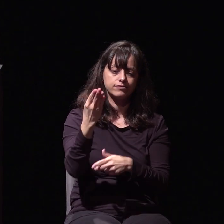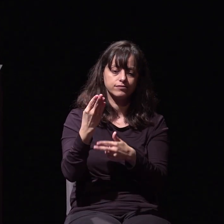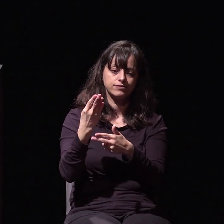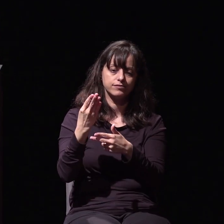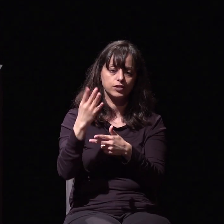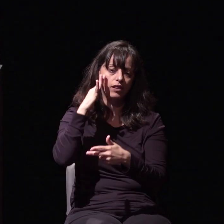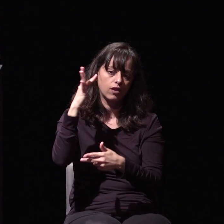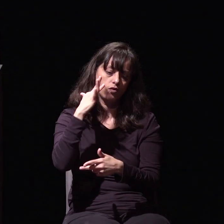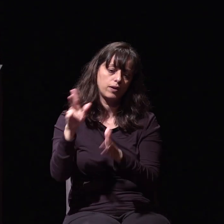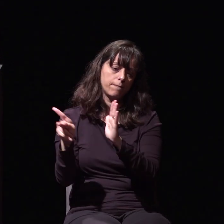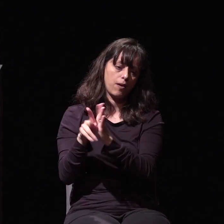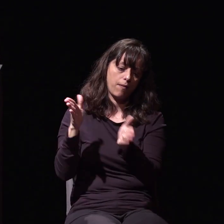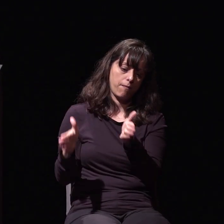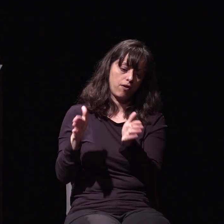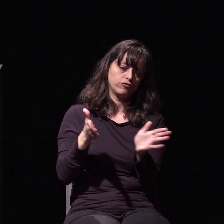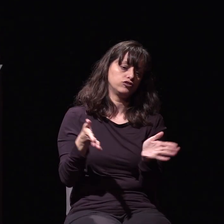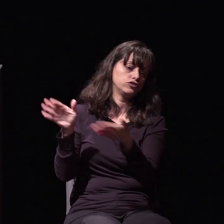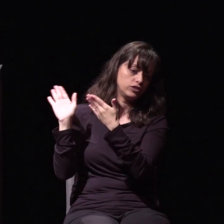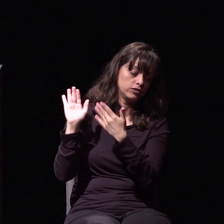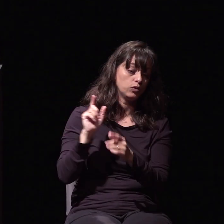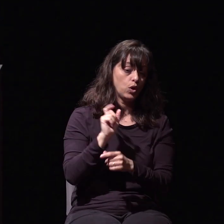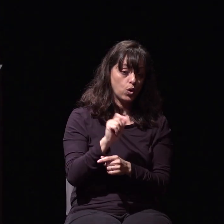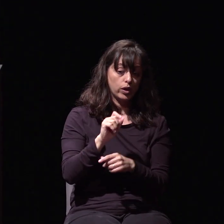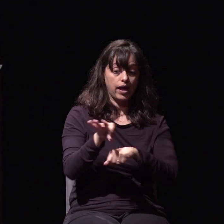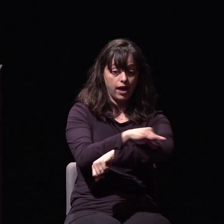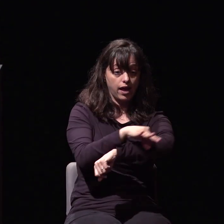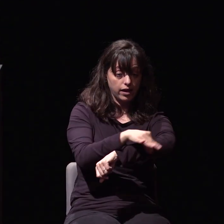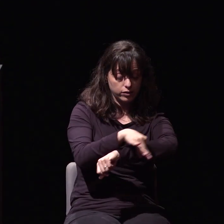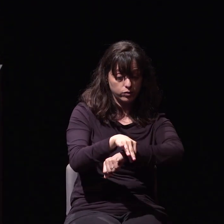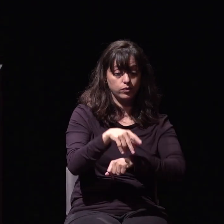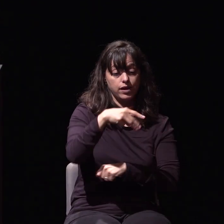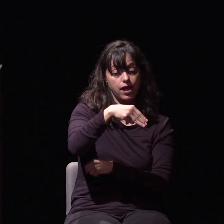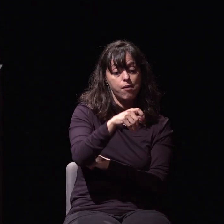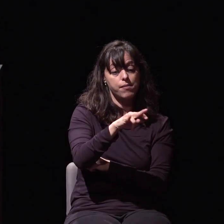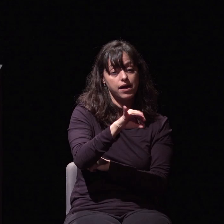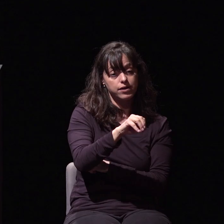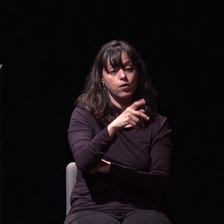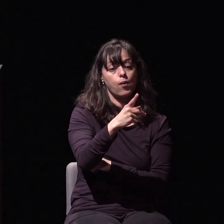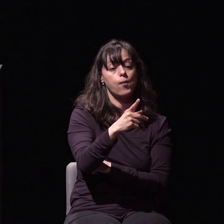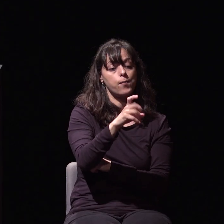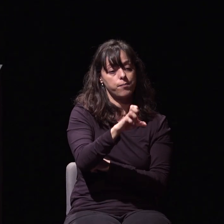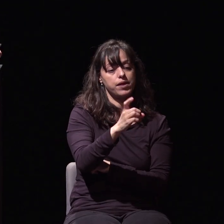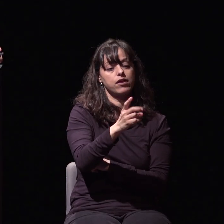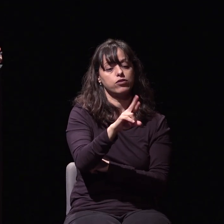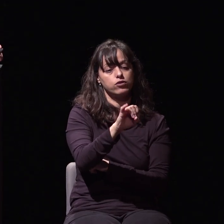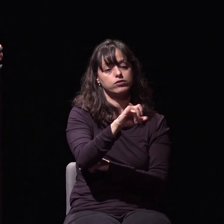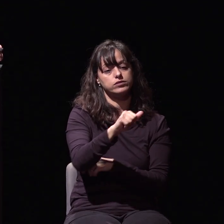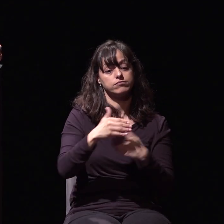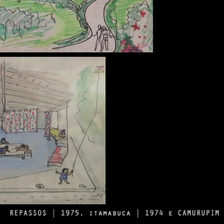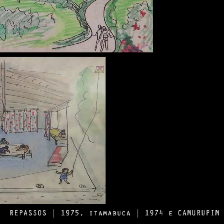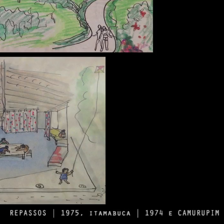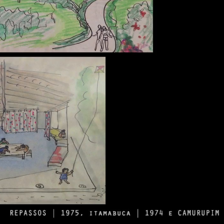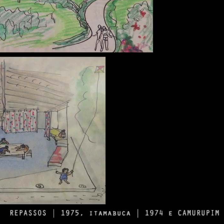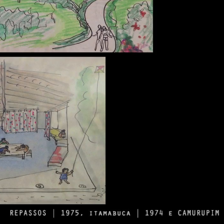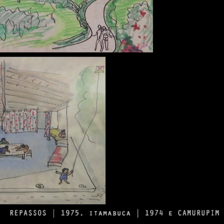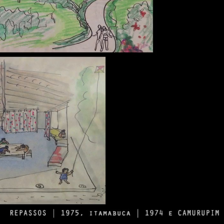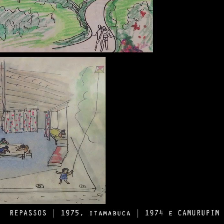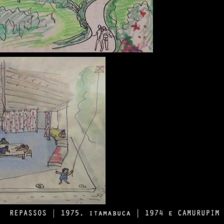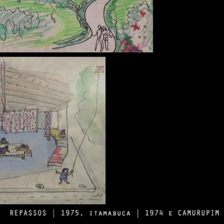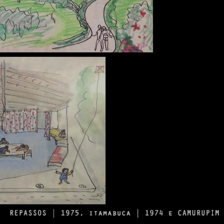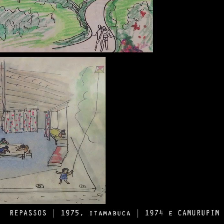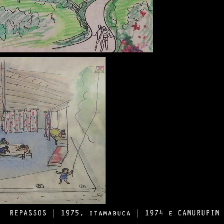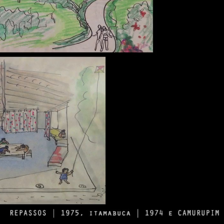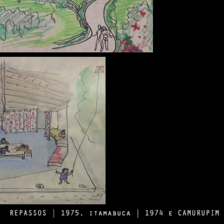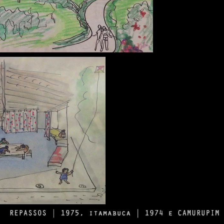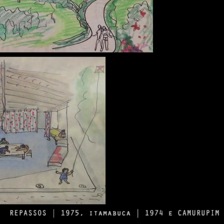e sociais. Na arquitetura, de Mário Pedrosa a Charles Jenkins, chega a vez da colagem pós-moderna. O pensamento de uma